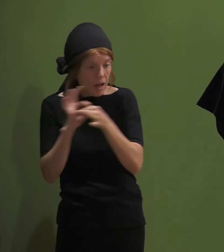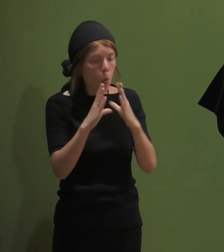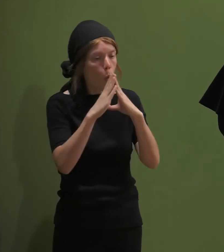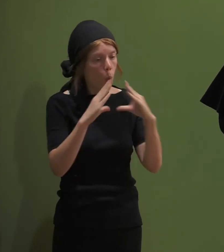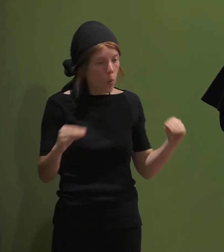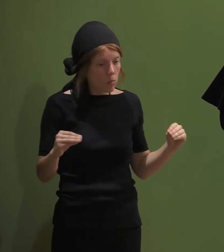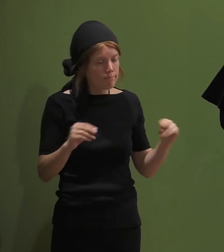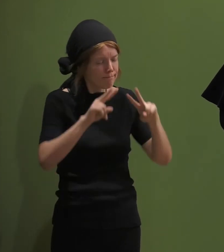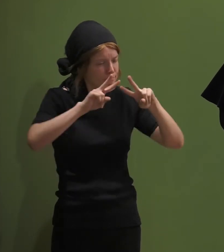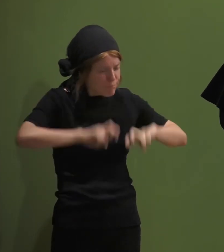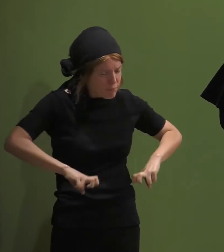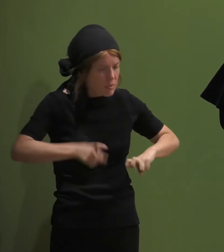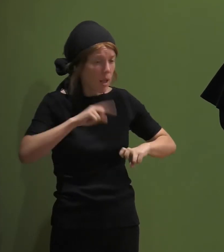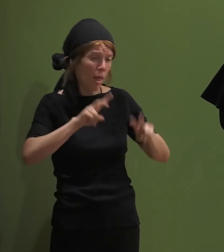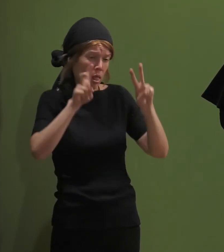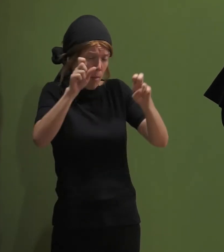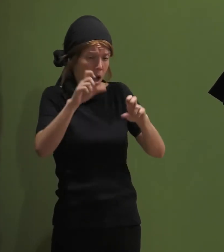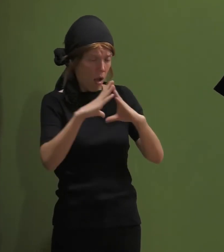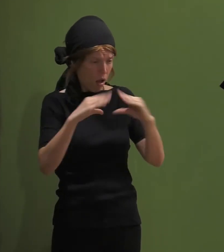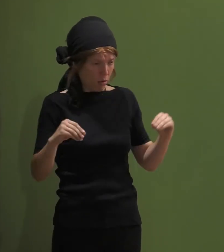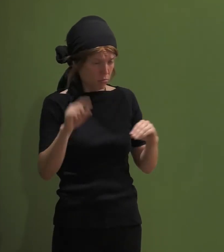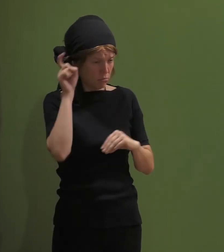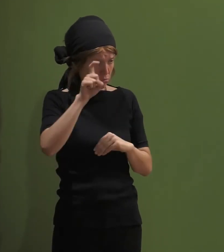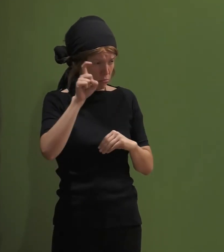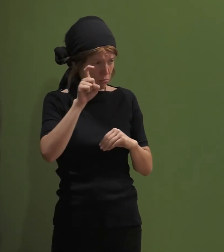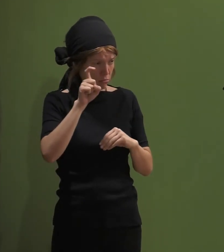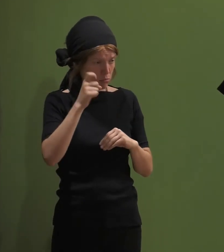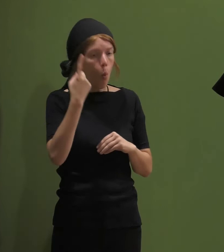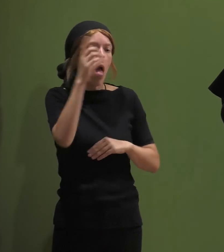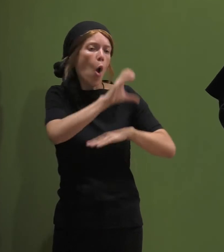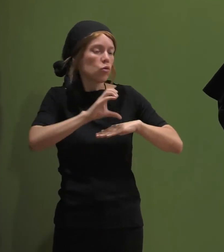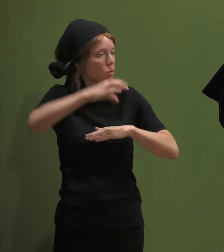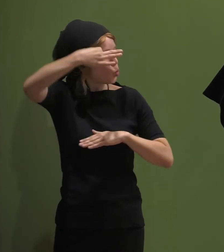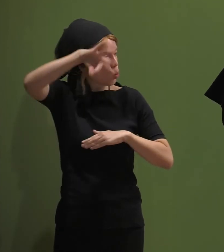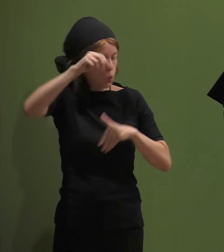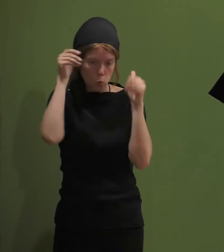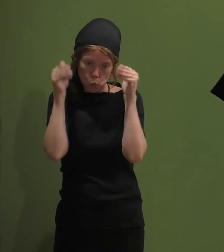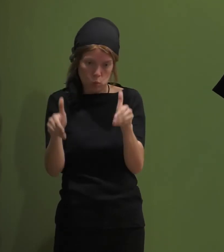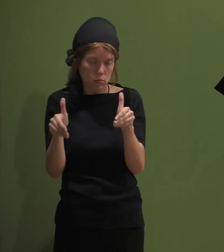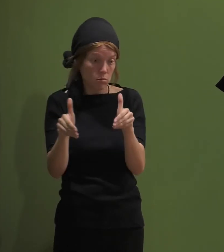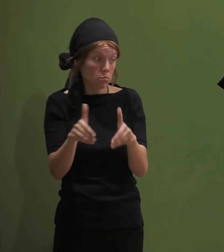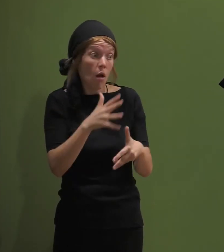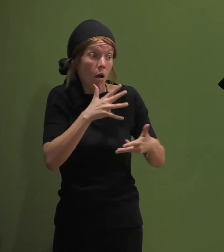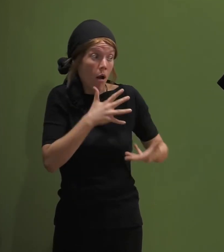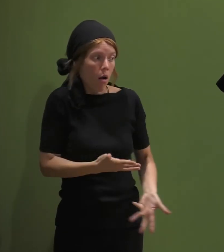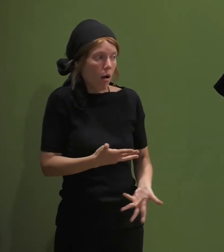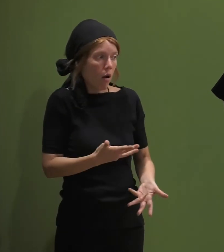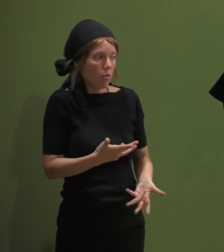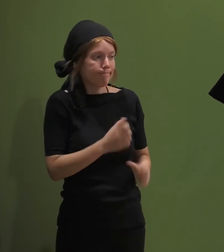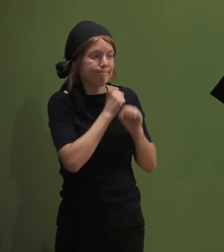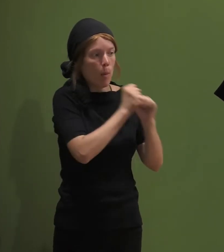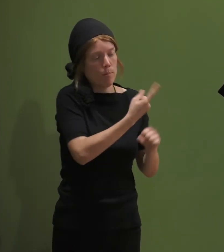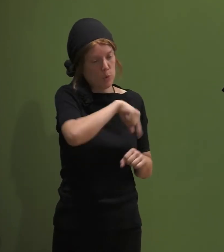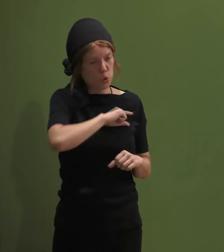universidad, investigación y asuntos académicos, estén asignados a una sola consejería y que, en este caso, dependamos de la